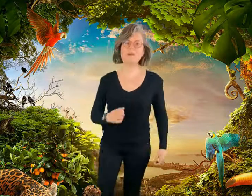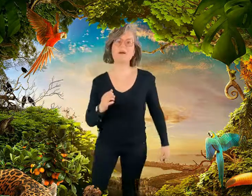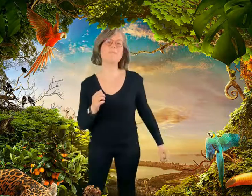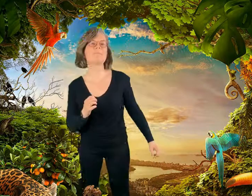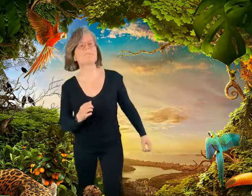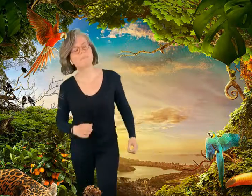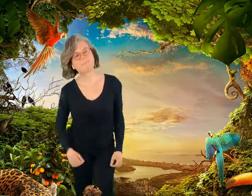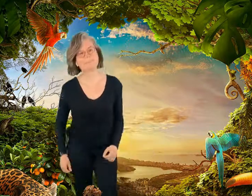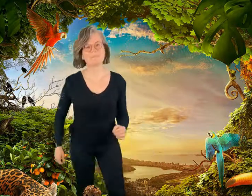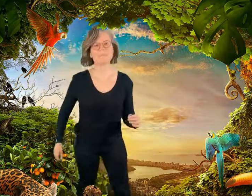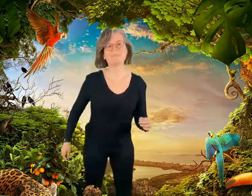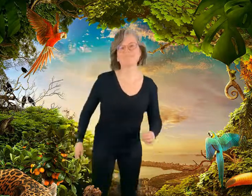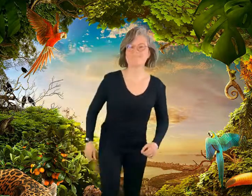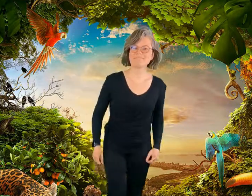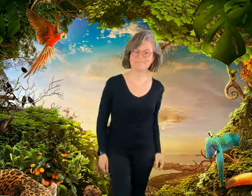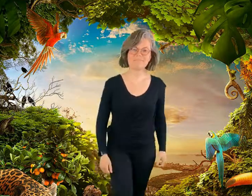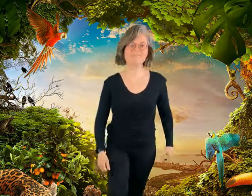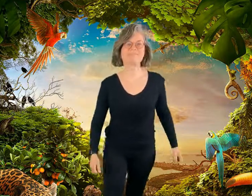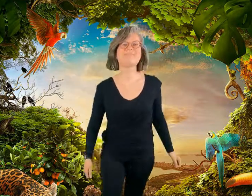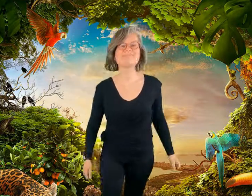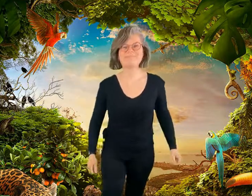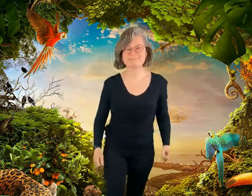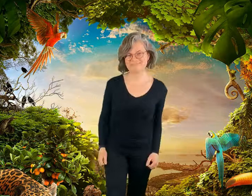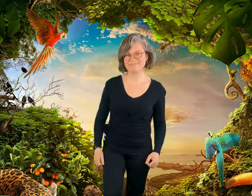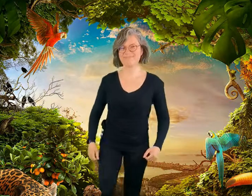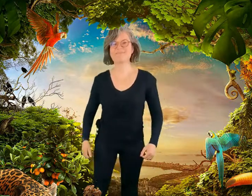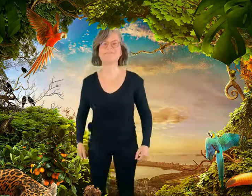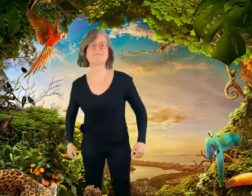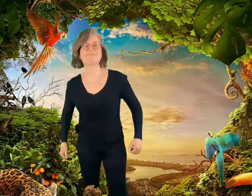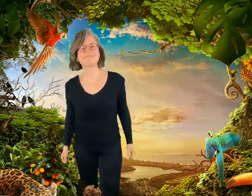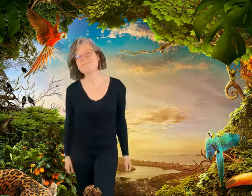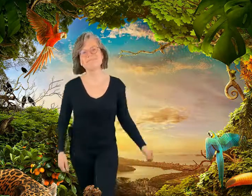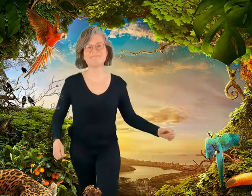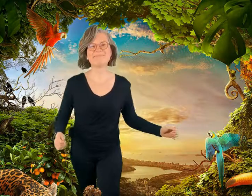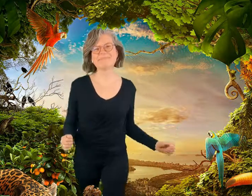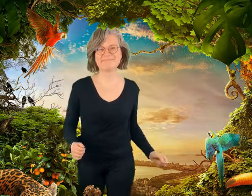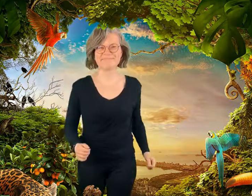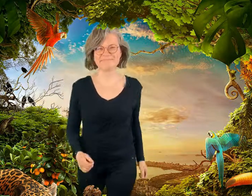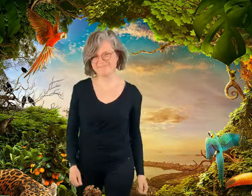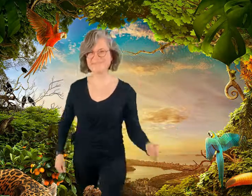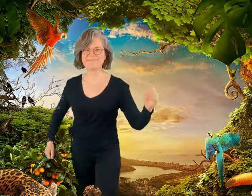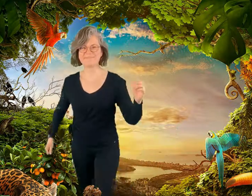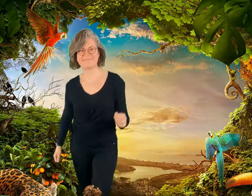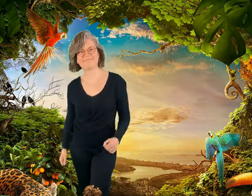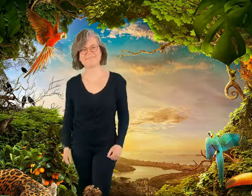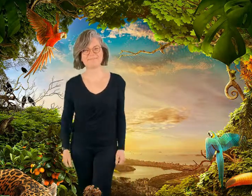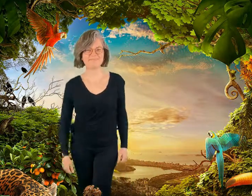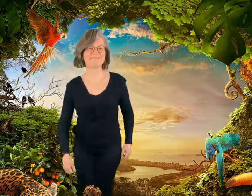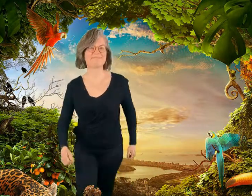buurt. Het gaat hier om leven en dood. Zo heb ik vandaag stiekem